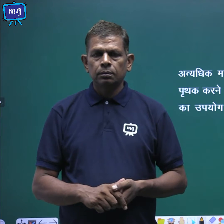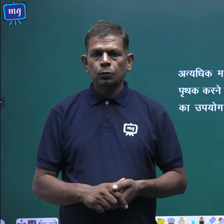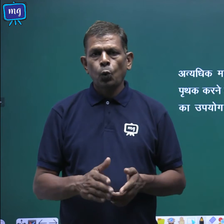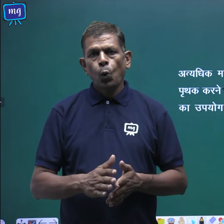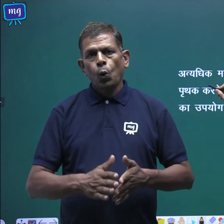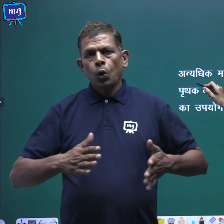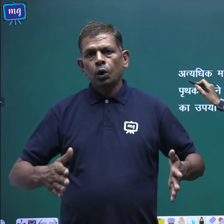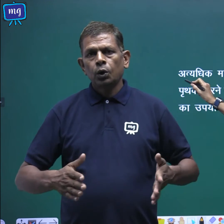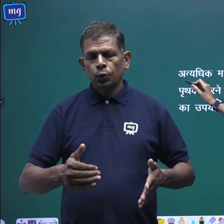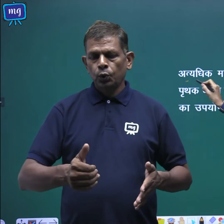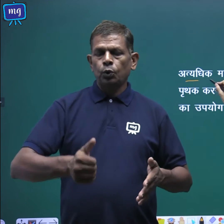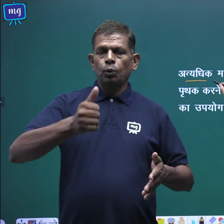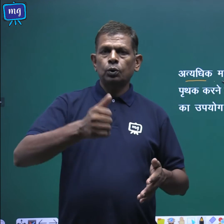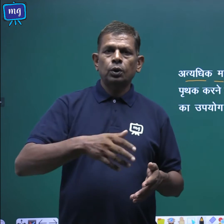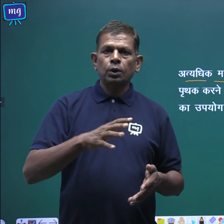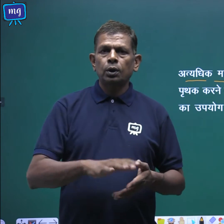अत्यधिक मात्रा के